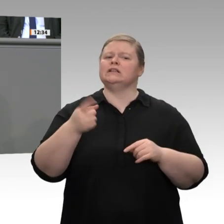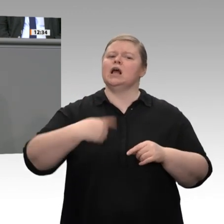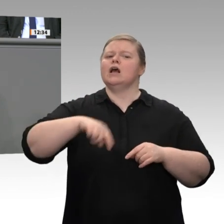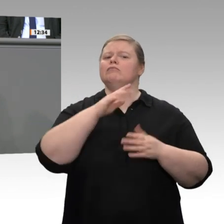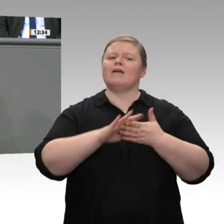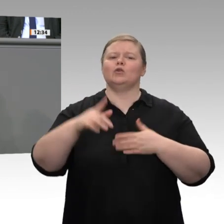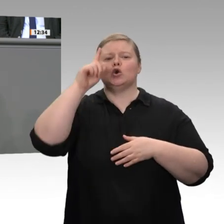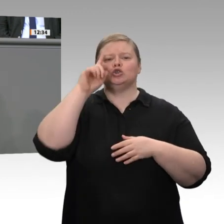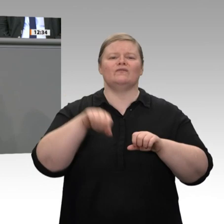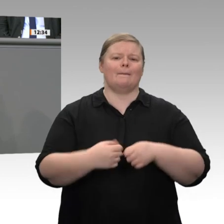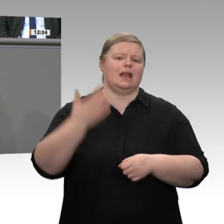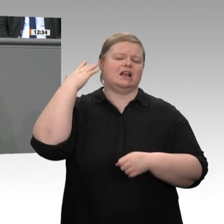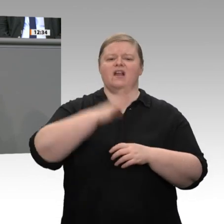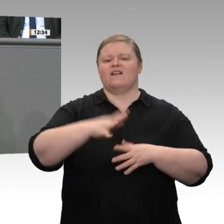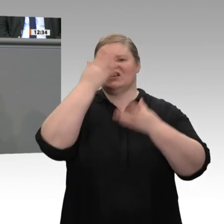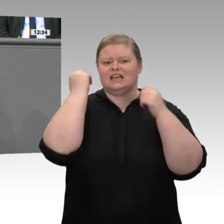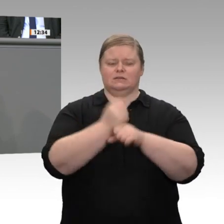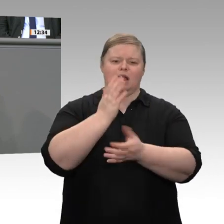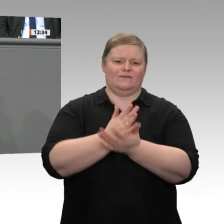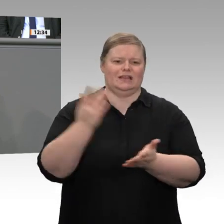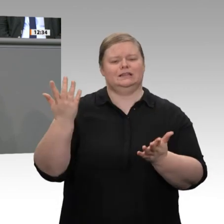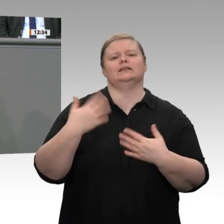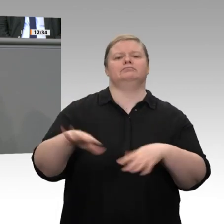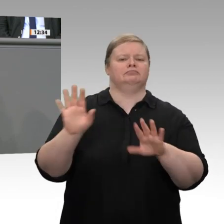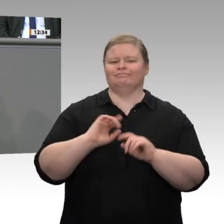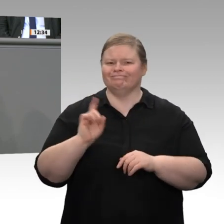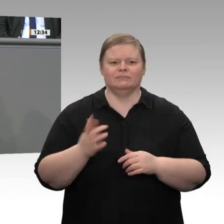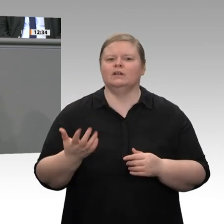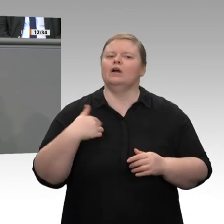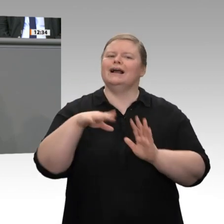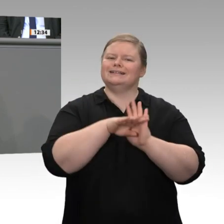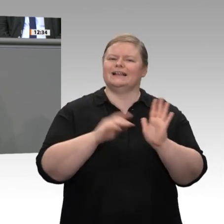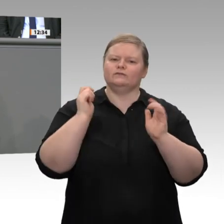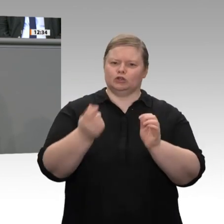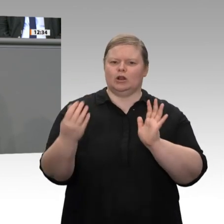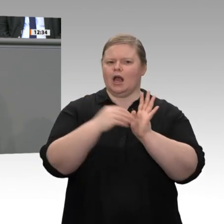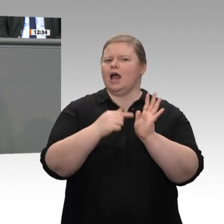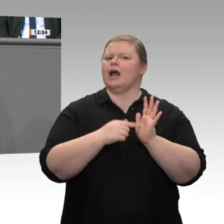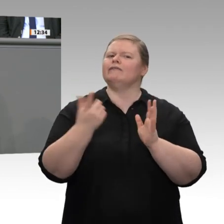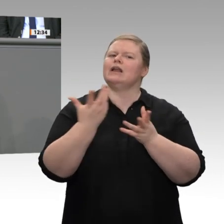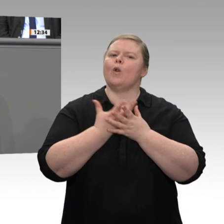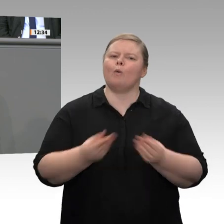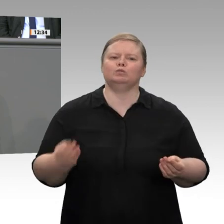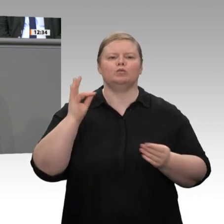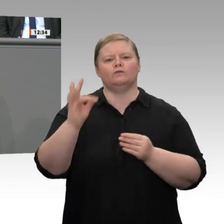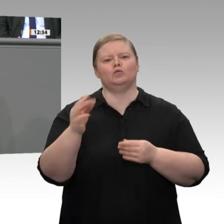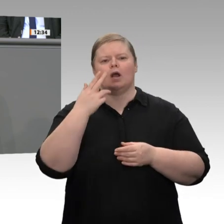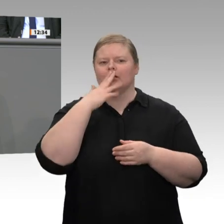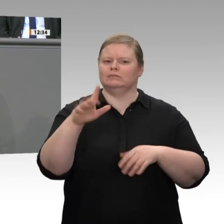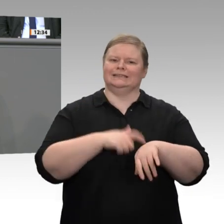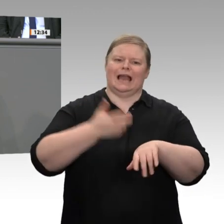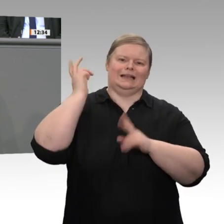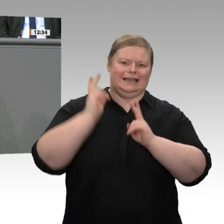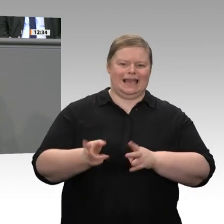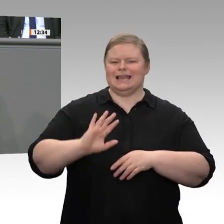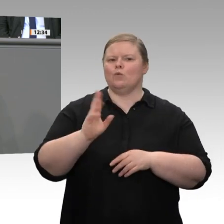von anderen. Und ich persönlich sehe den Begriff Wiedergutmachung in diesem Kontext und überhaupt übrigens sehr kritisch. Ich leite daraus